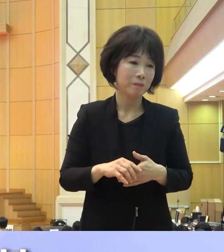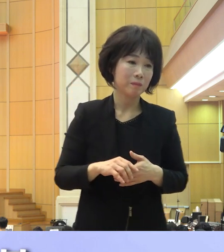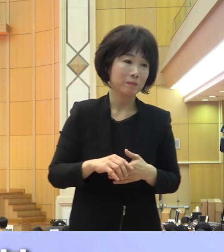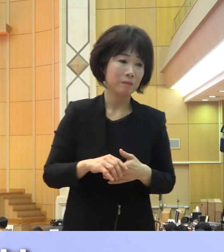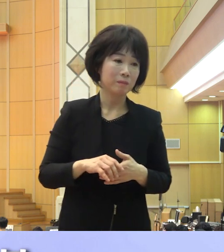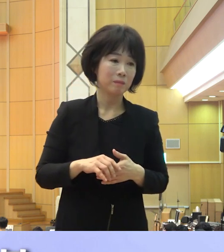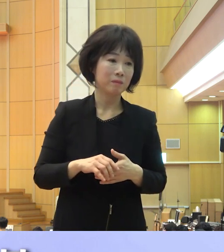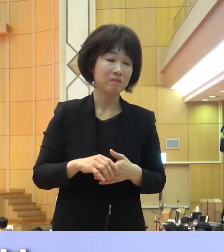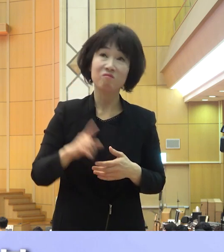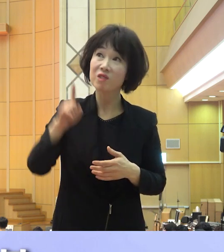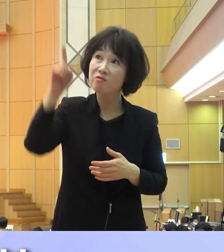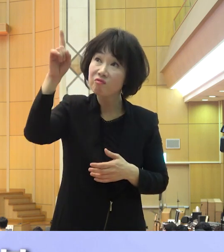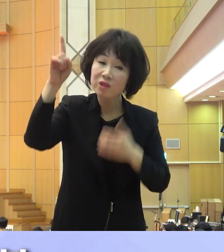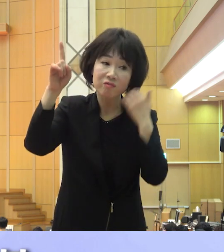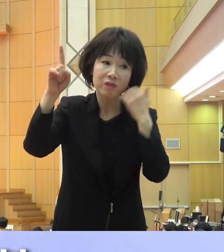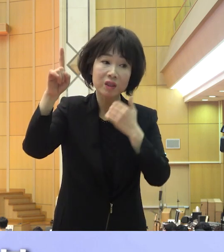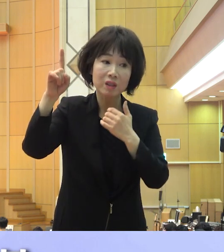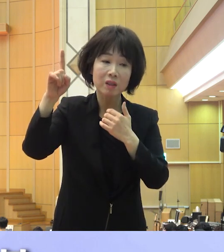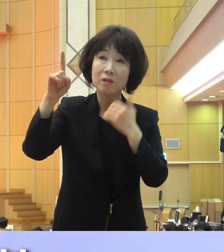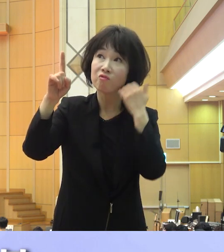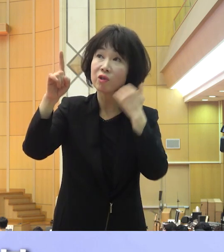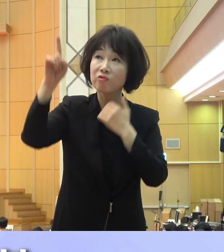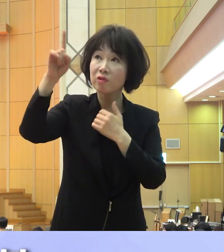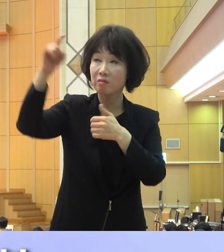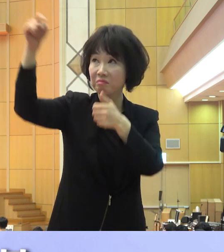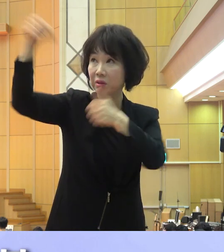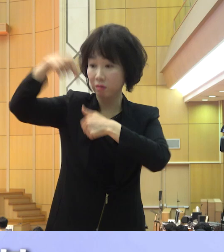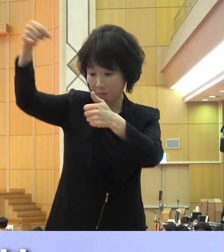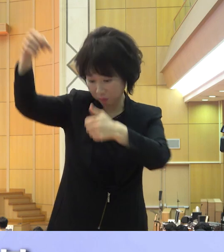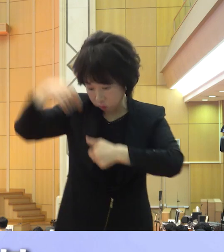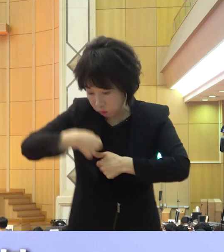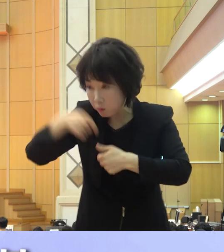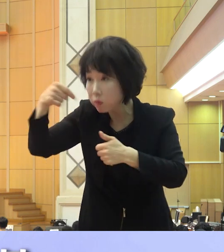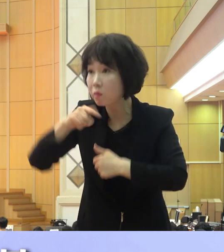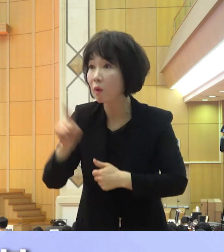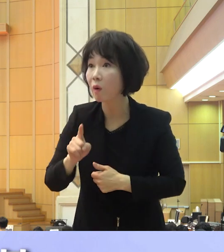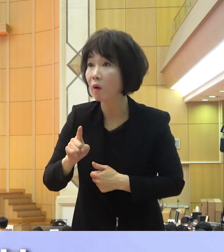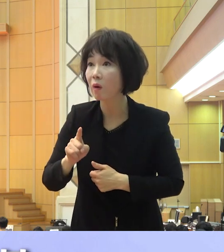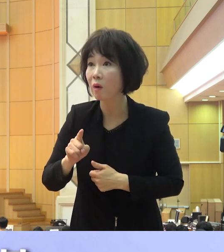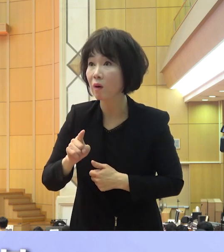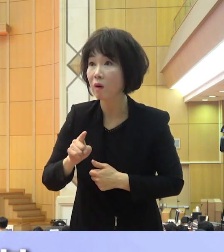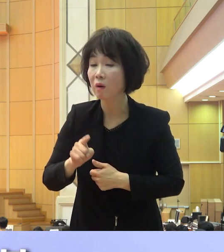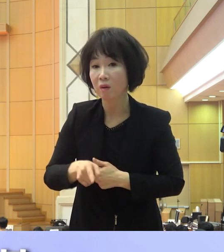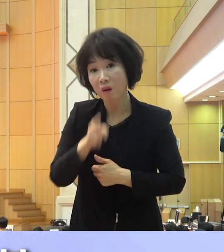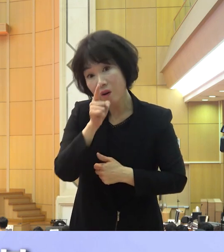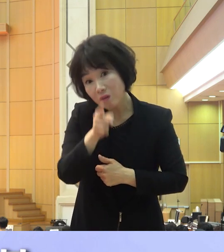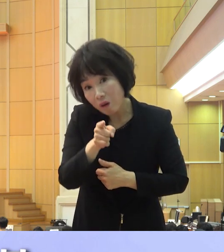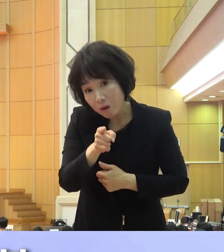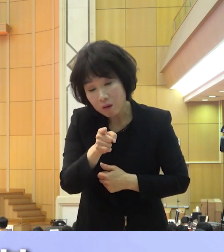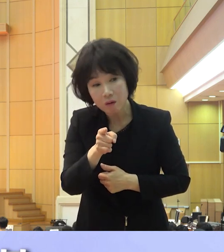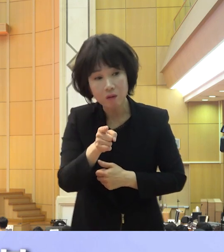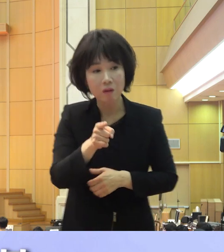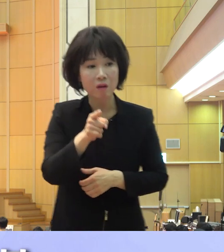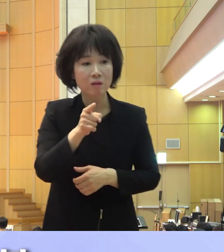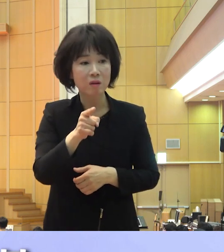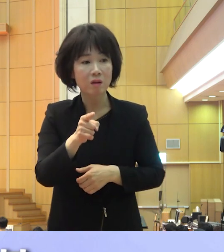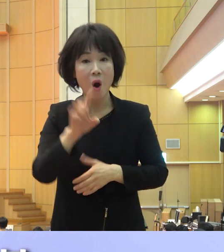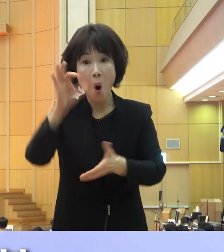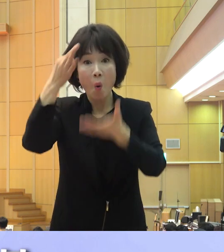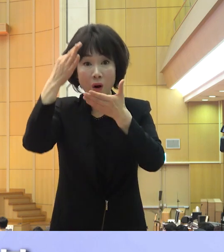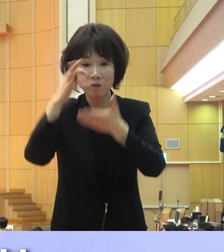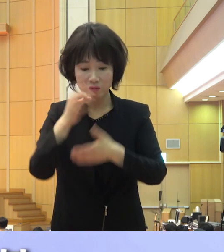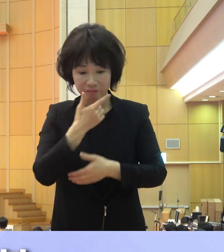위에서 뭐라고 지시가 내려왔냐면 구조조정해야 되니까 그냥